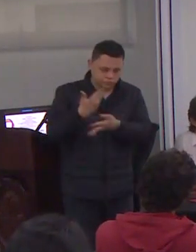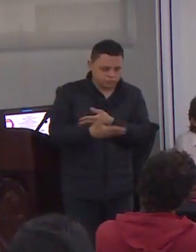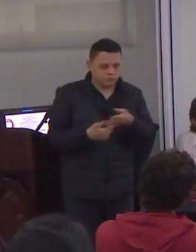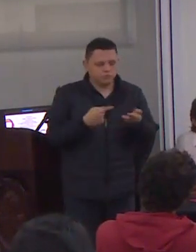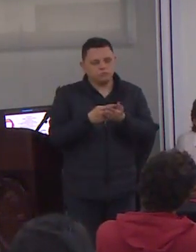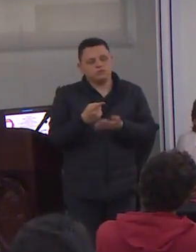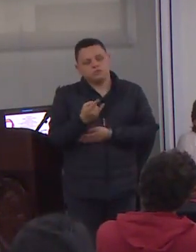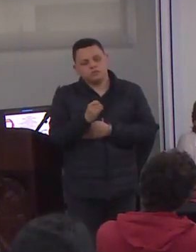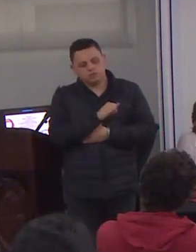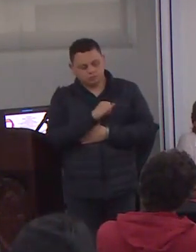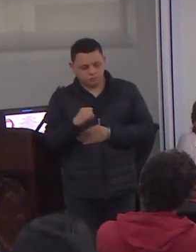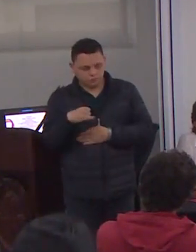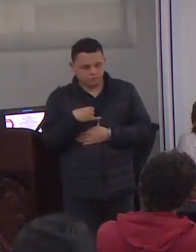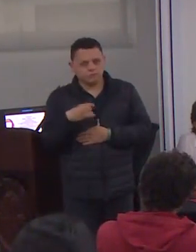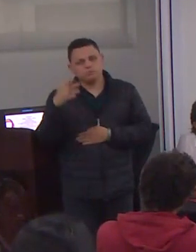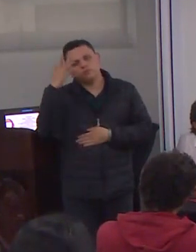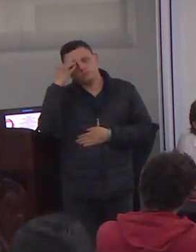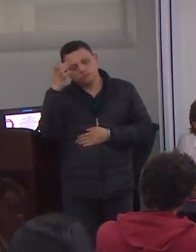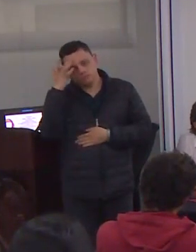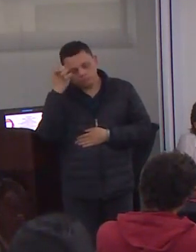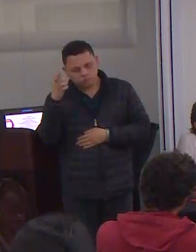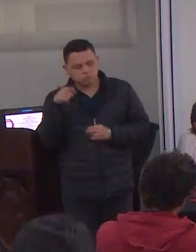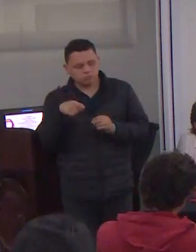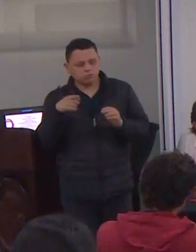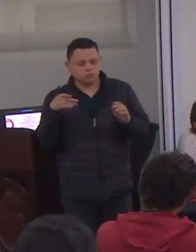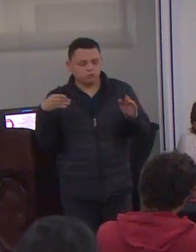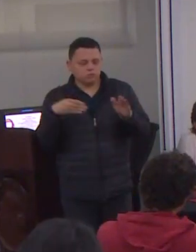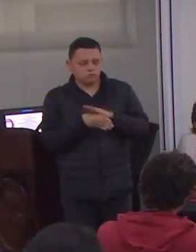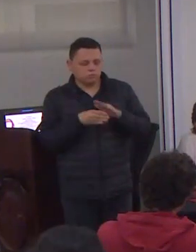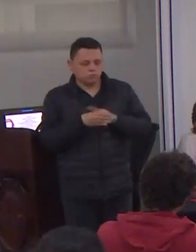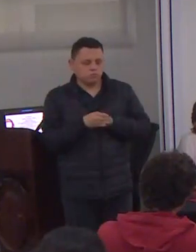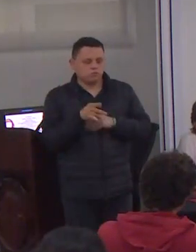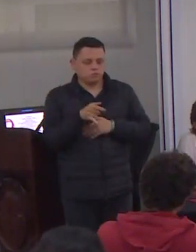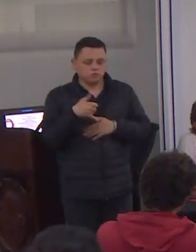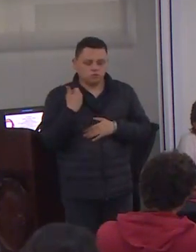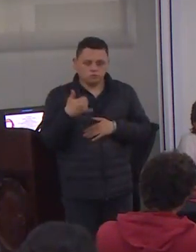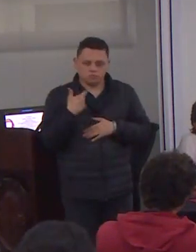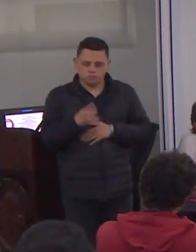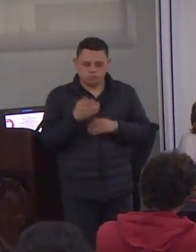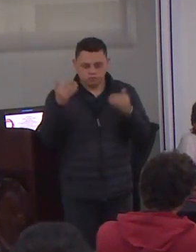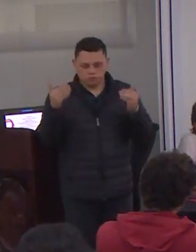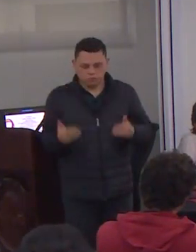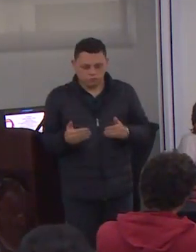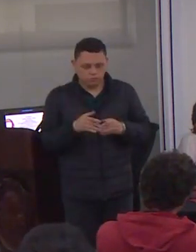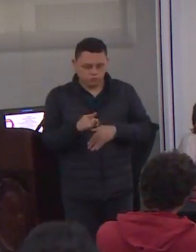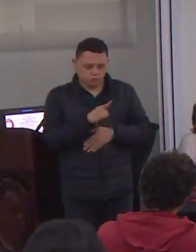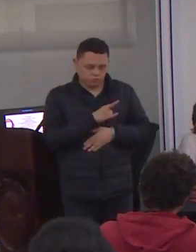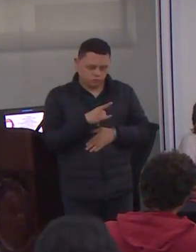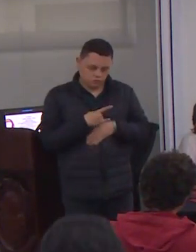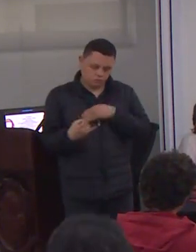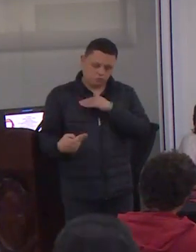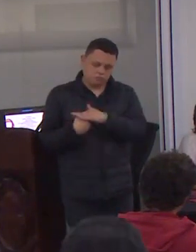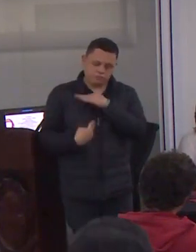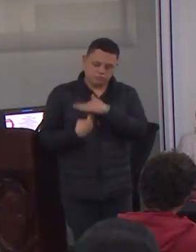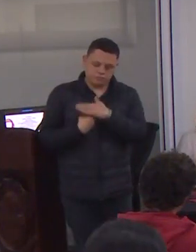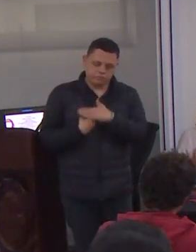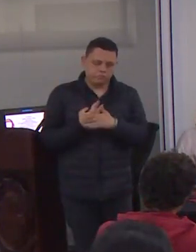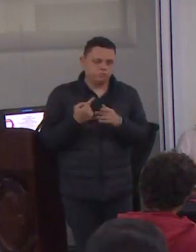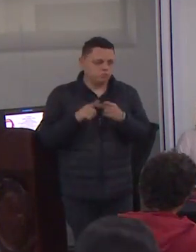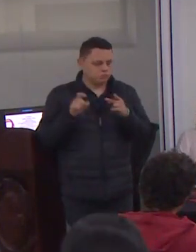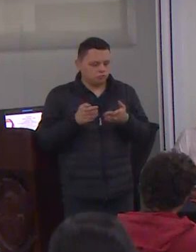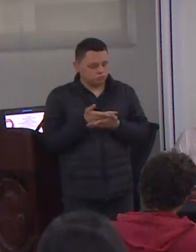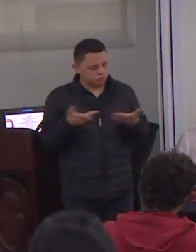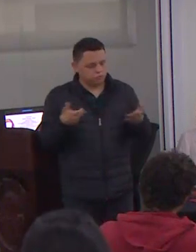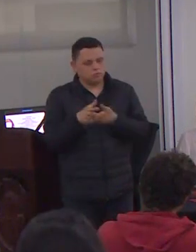individuales porque están llegando muchos muchachos no obligatoriamente con discapacidad a la universidad con unas